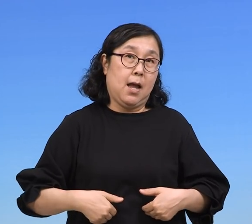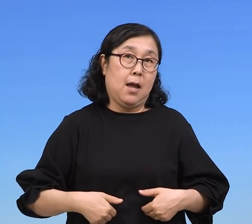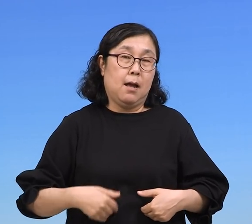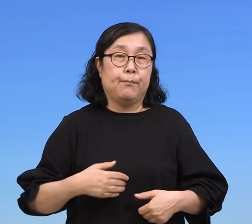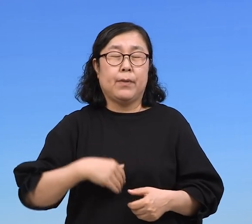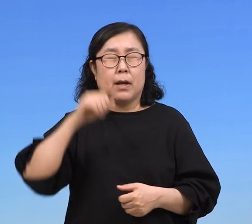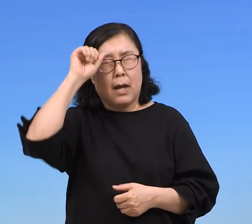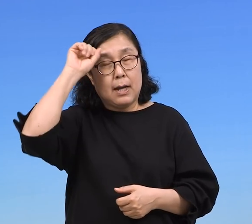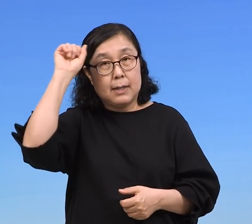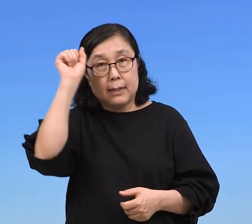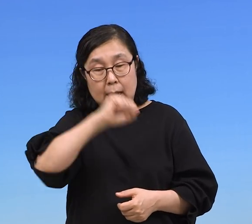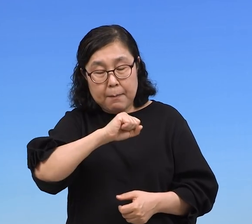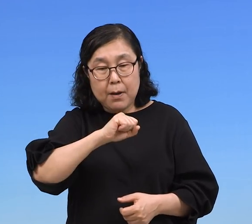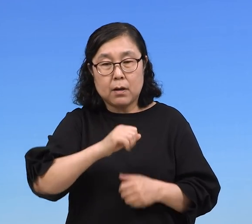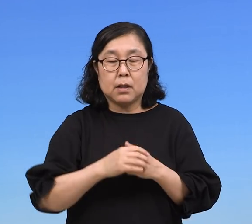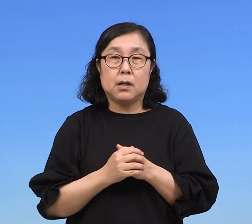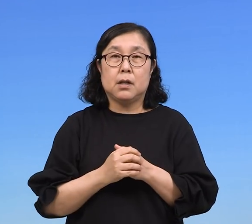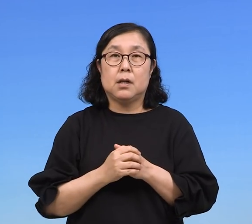제가 새벽을